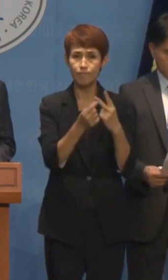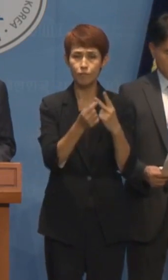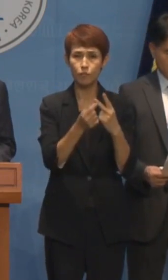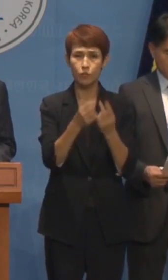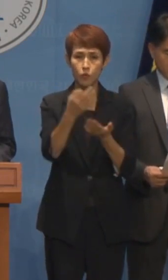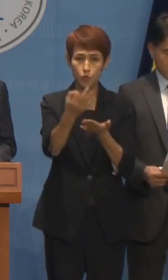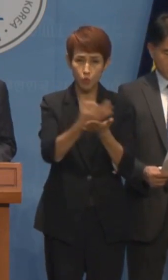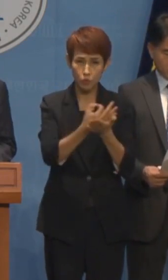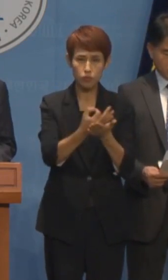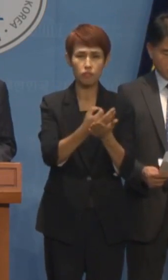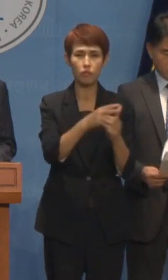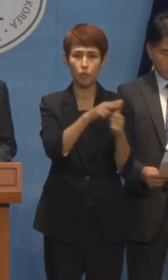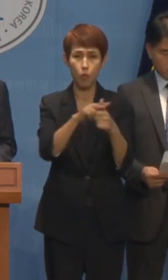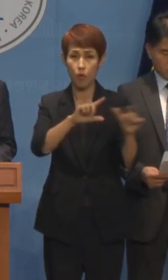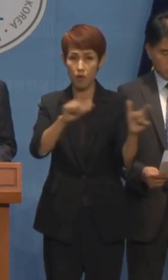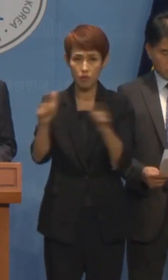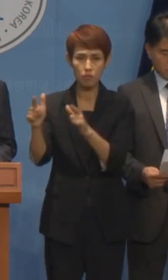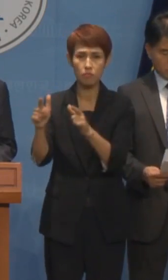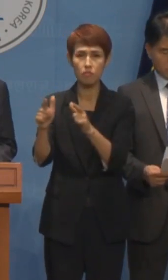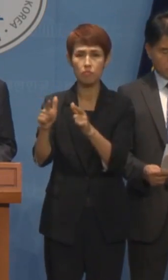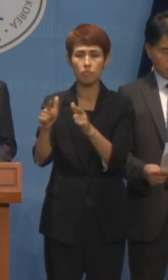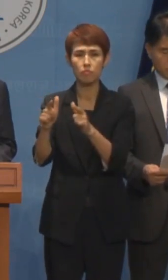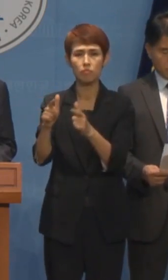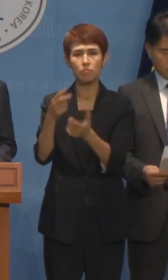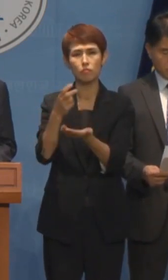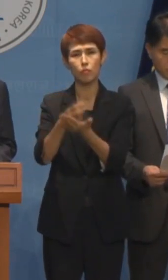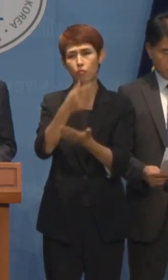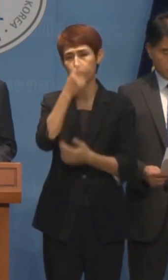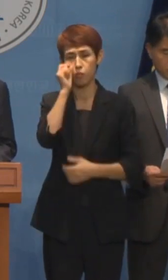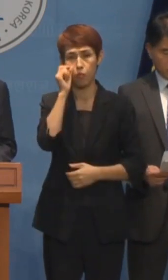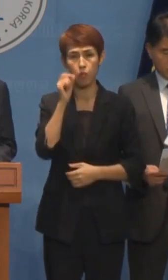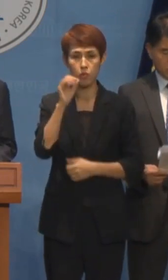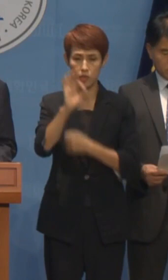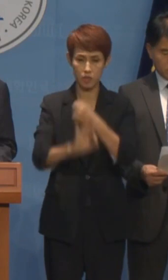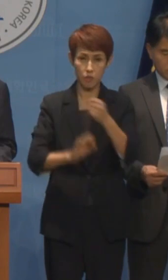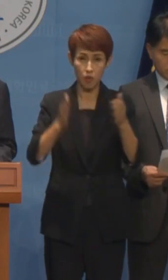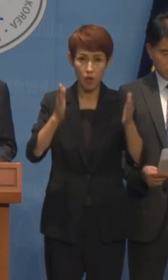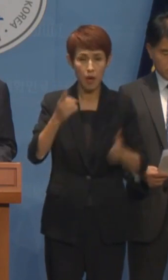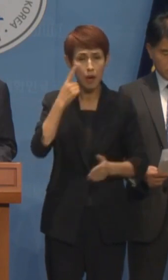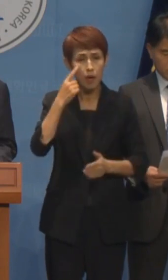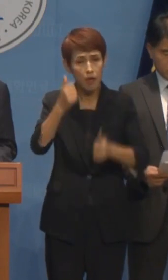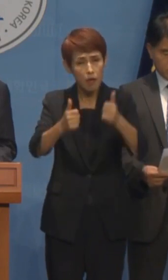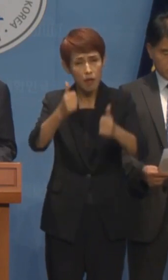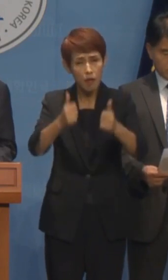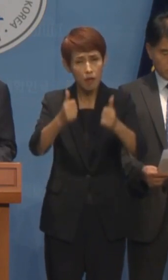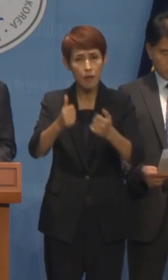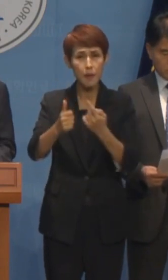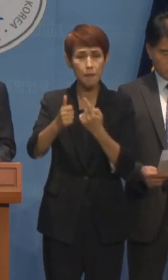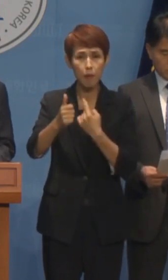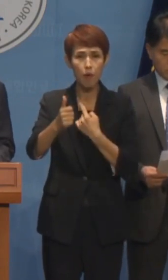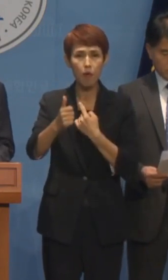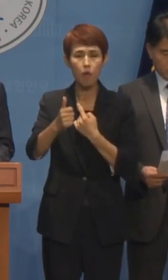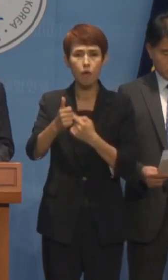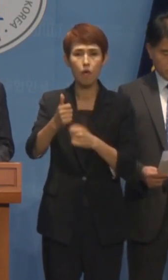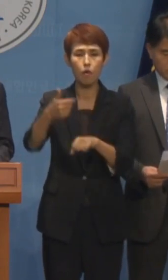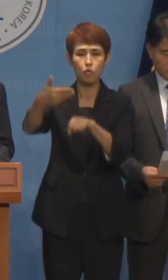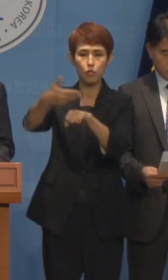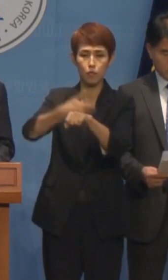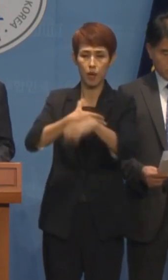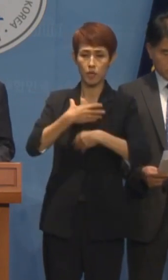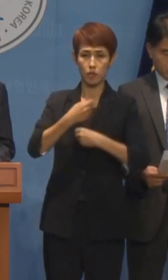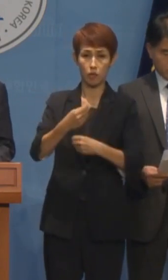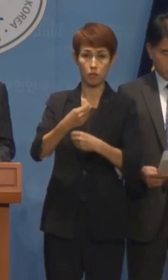소득 정보 체계 등 제도적 기반 미비로 10년 넘게 시범 사업만 진행하던 수입 안정보험